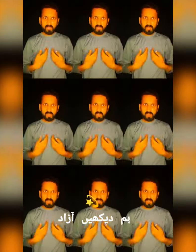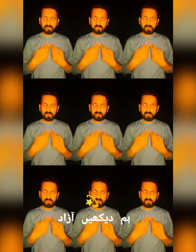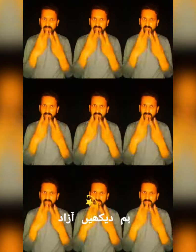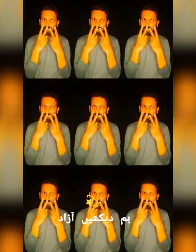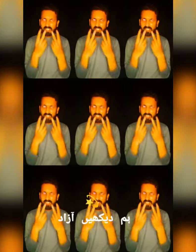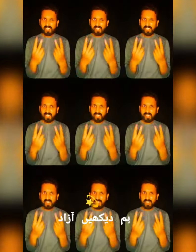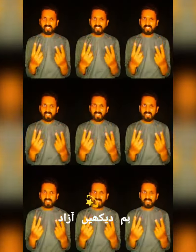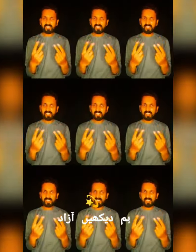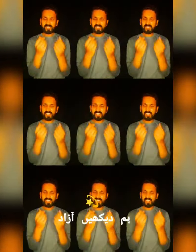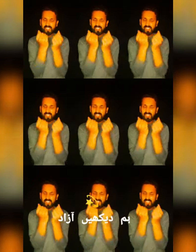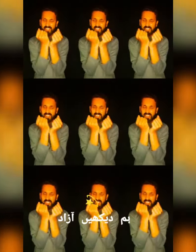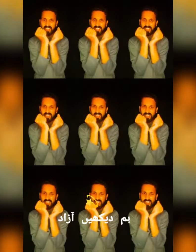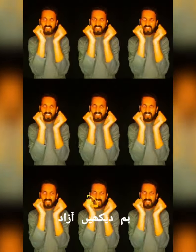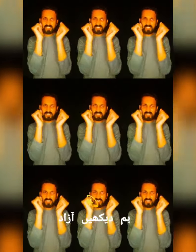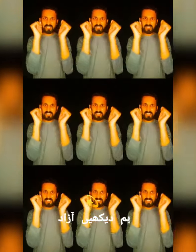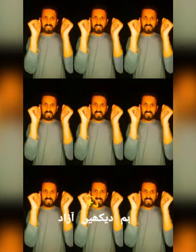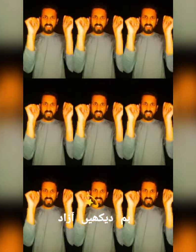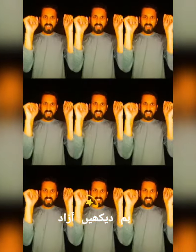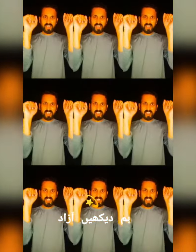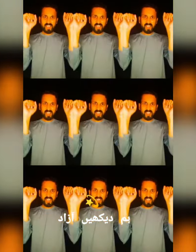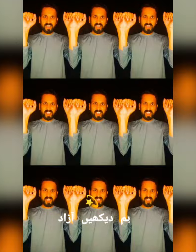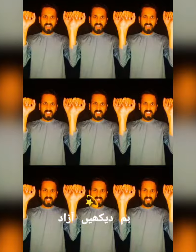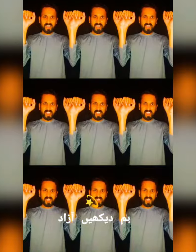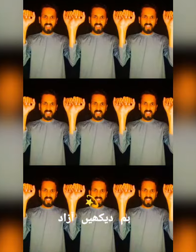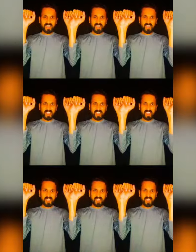हम देखे आजाद